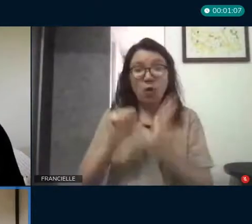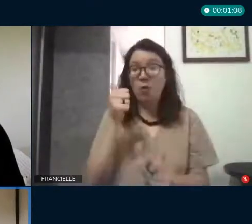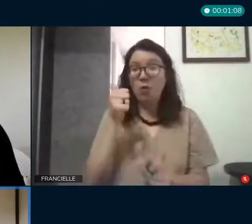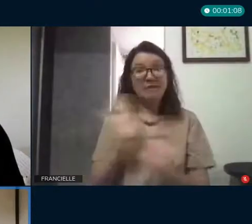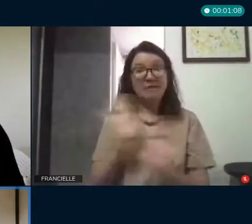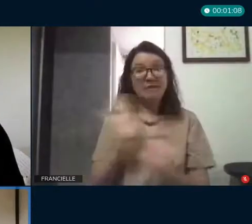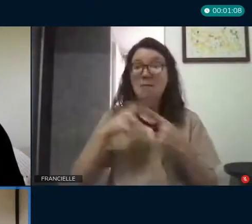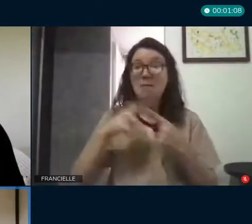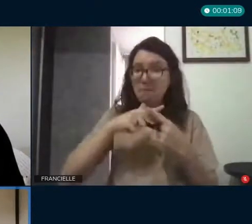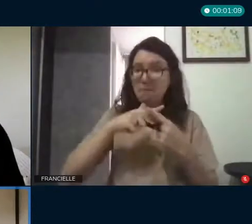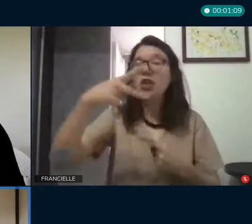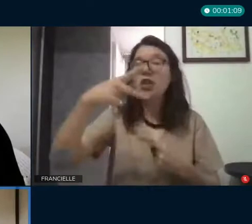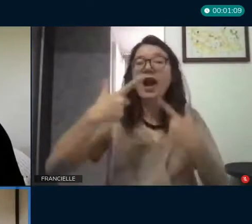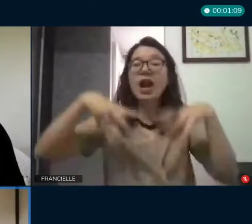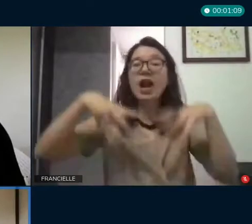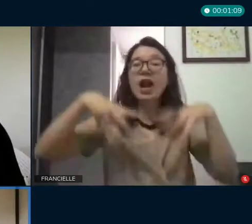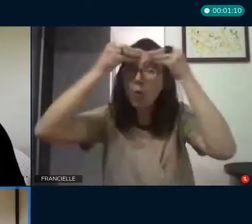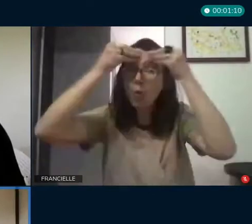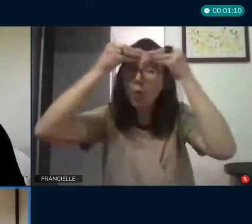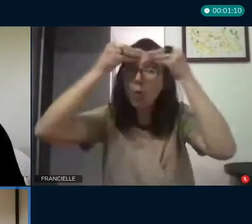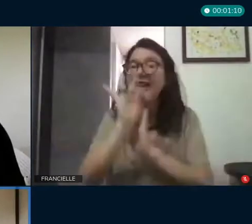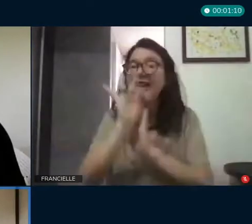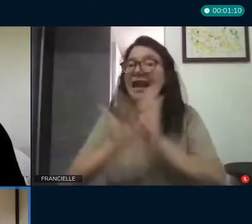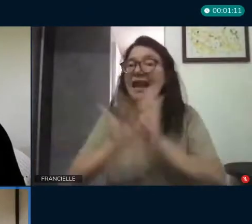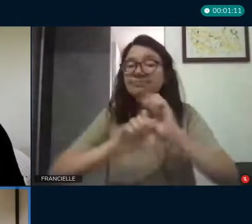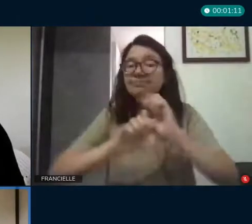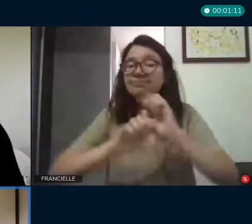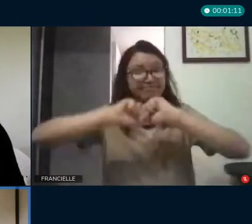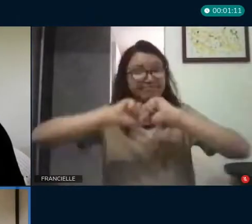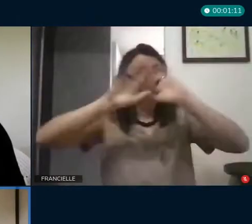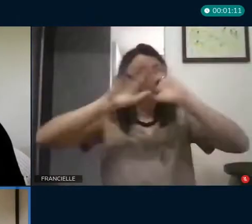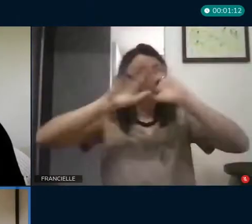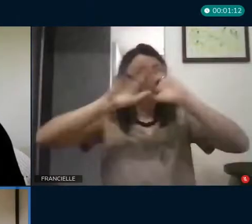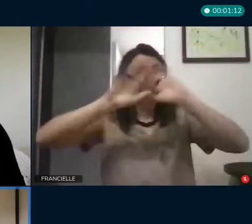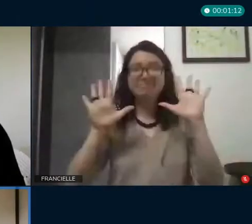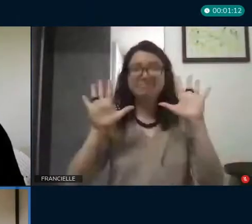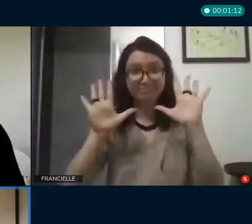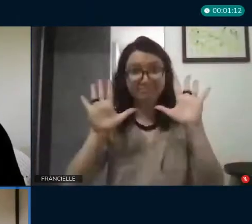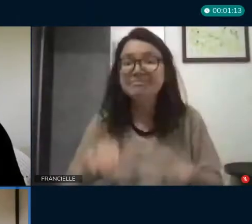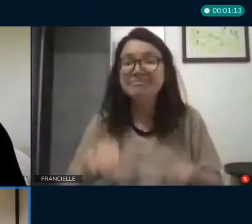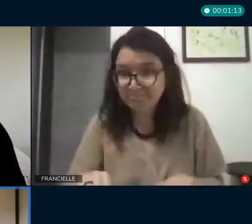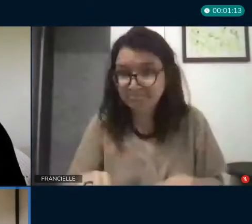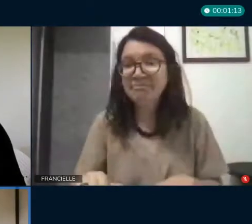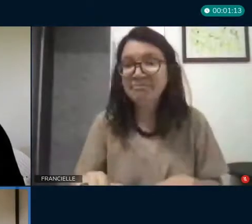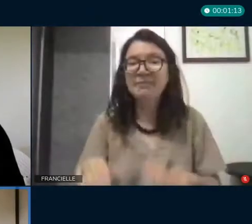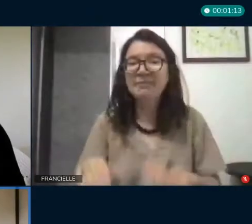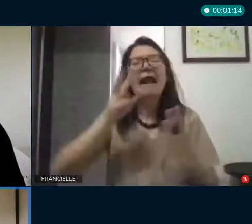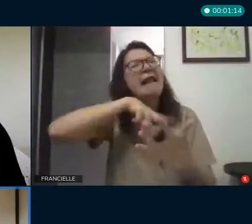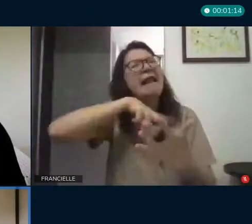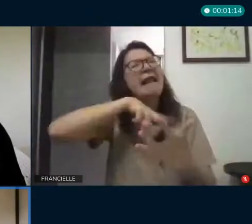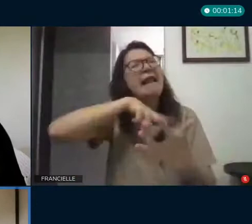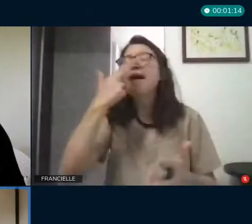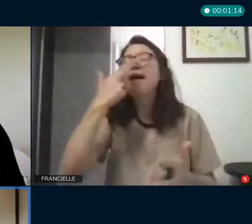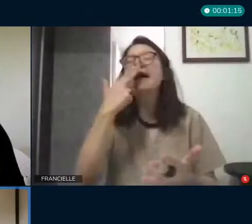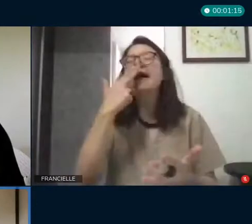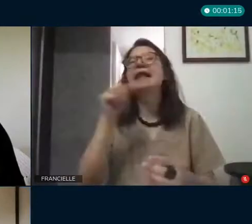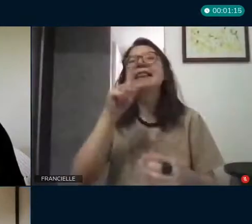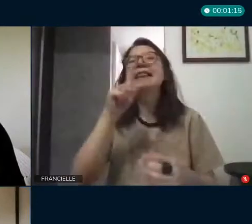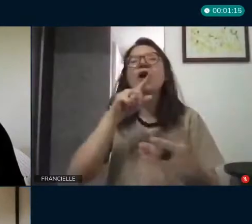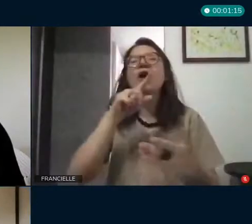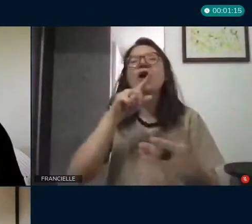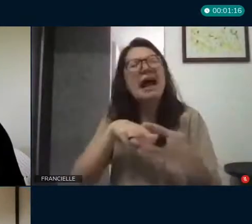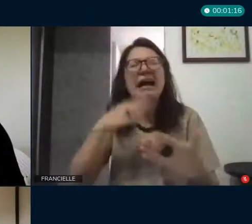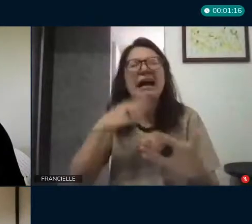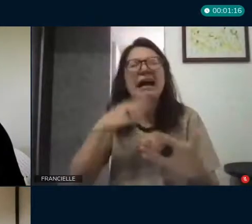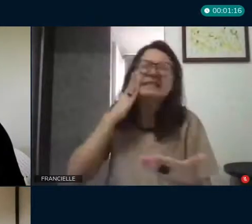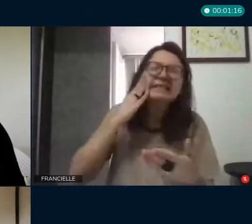No capítulo 1, no primeiro capítulo, nós já vemos a forma bem clara com que o texto é apresentado.